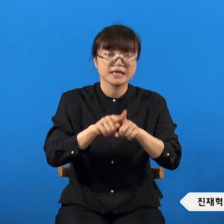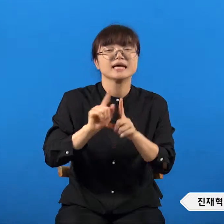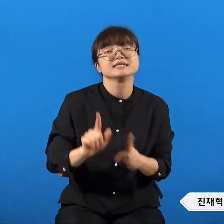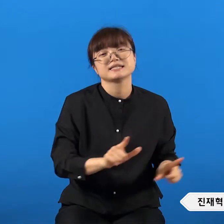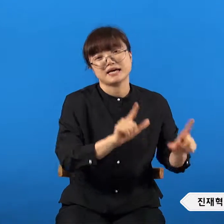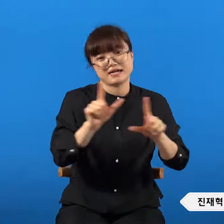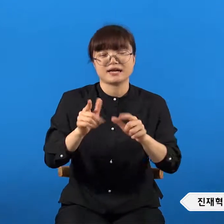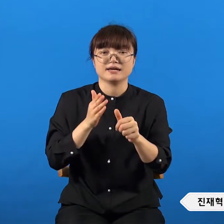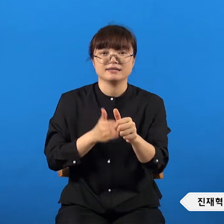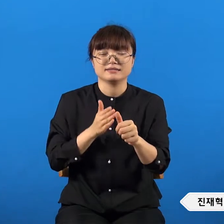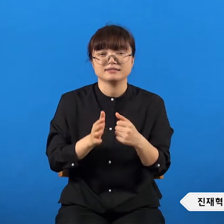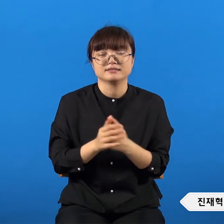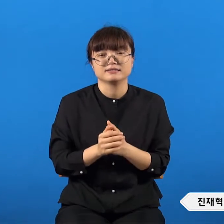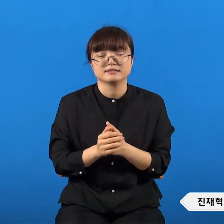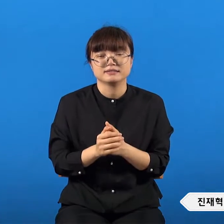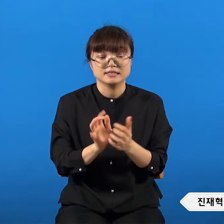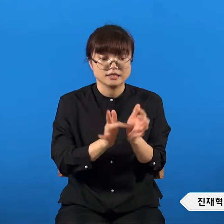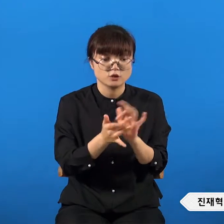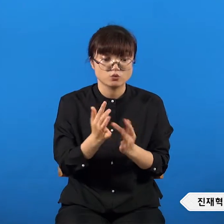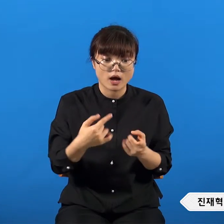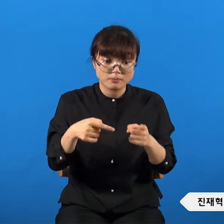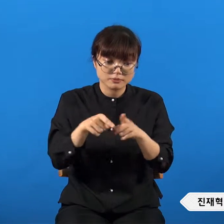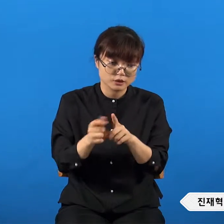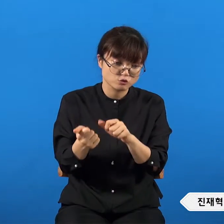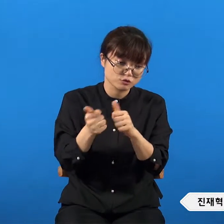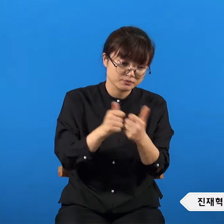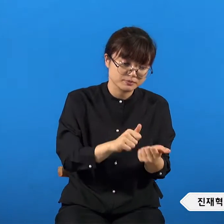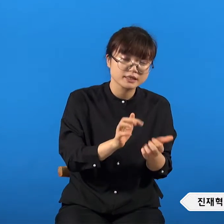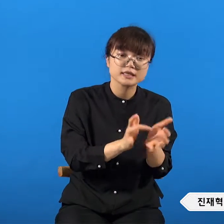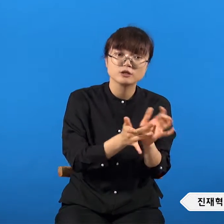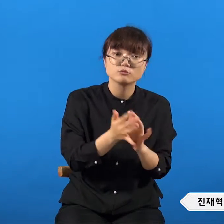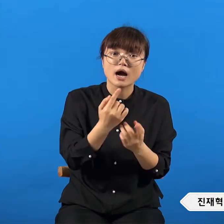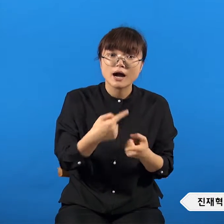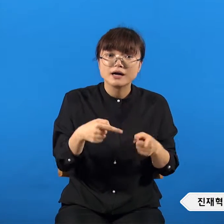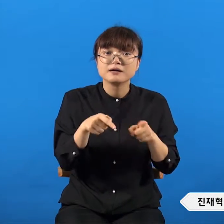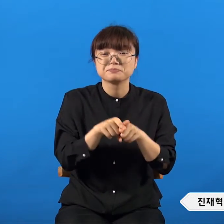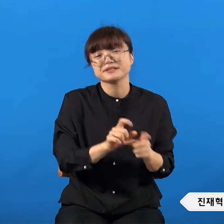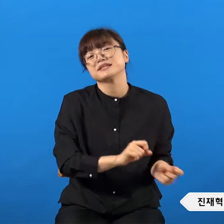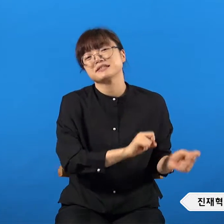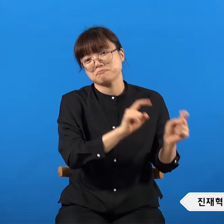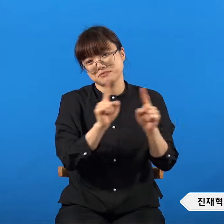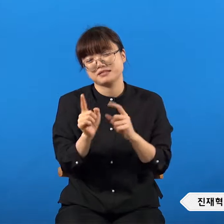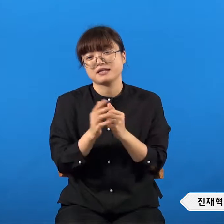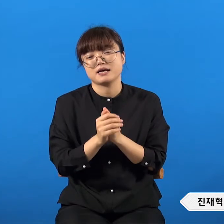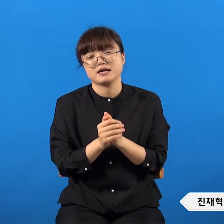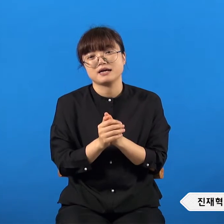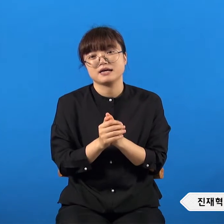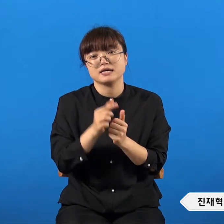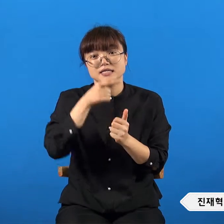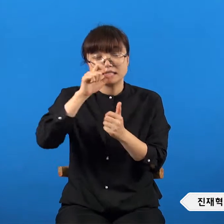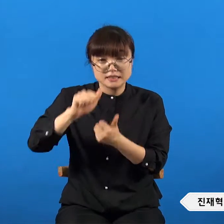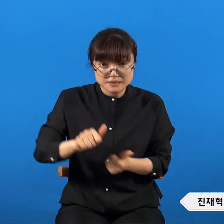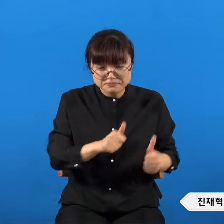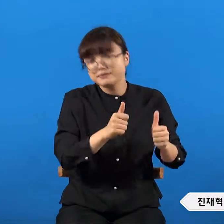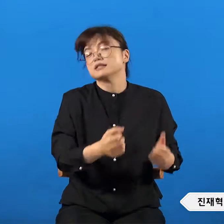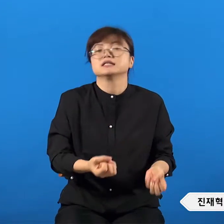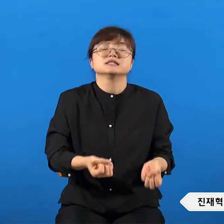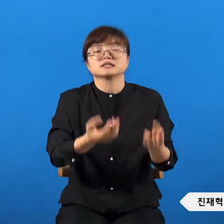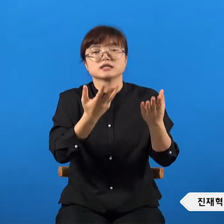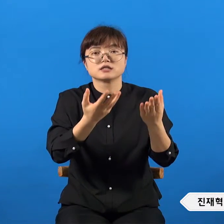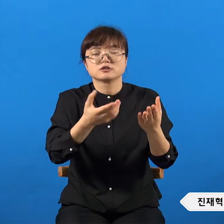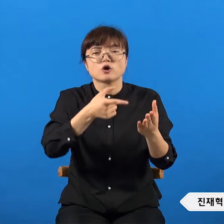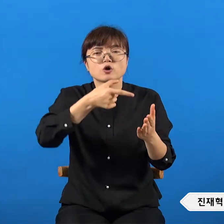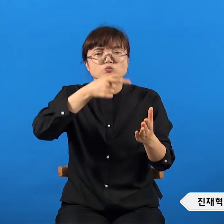함께 살라. 그와 함께 죽었습니다. 그와 함께 삽니다. 침례식에서